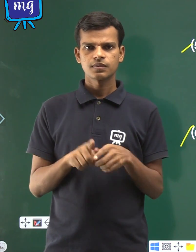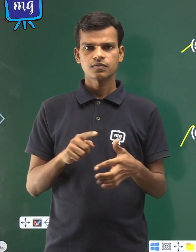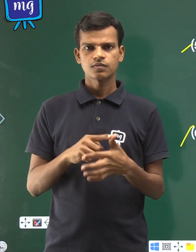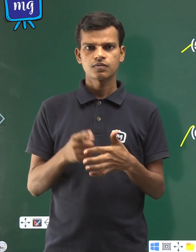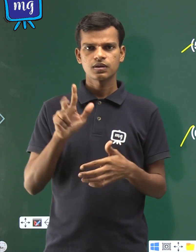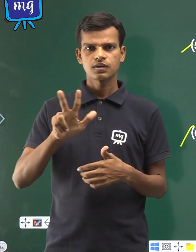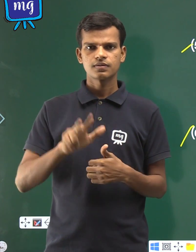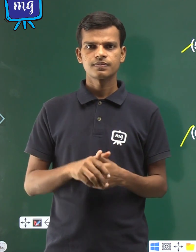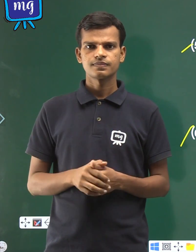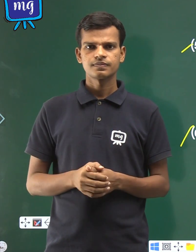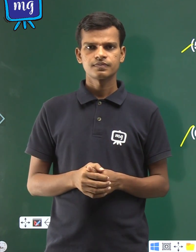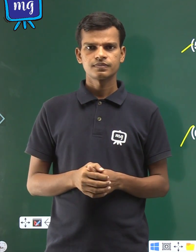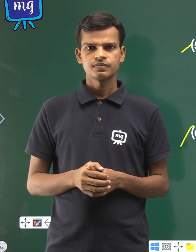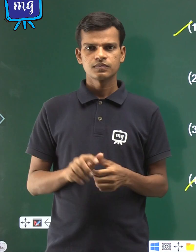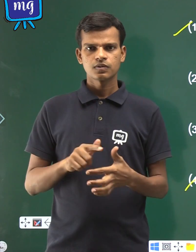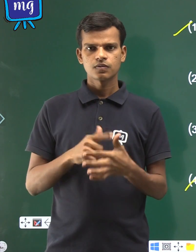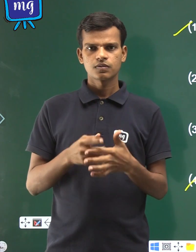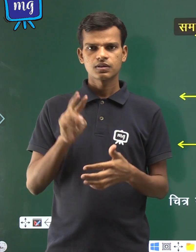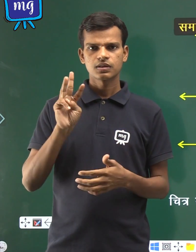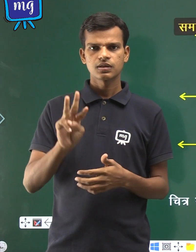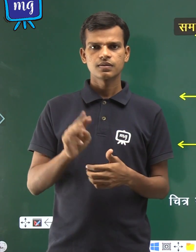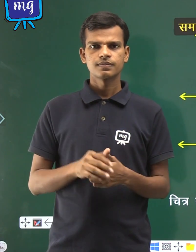8, कौन 3